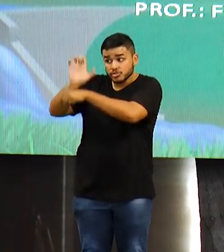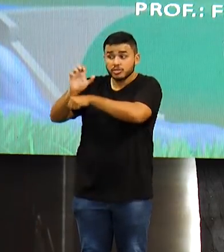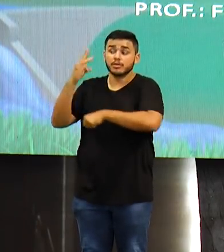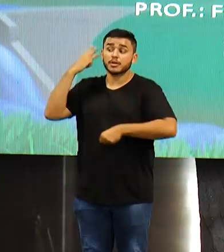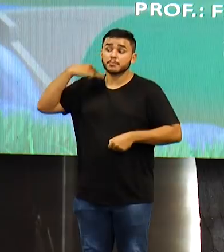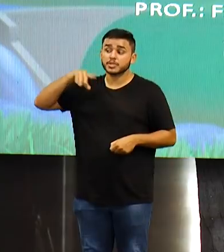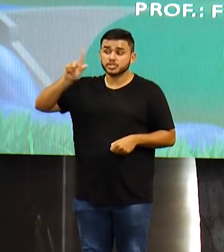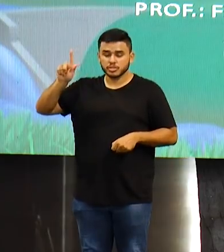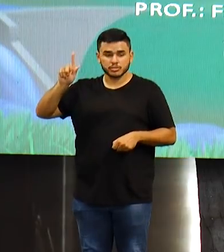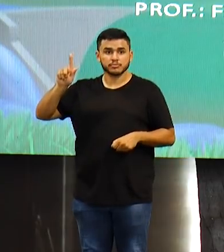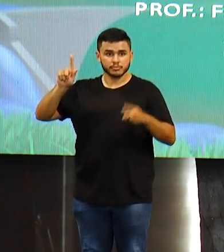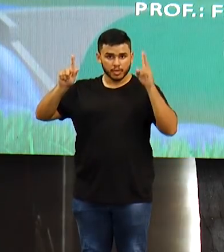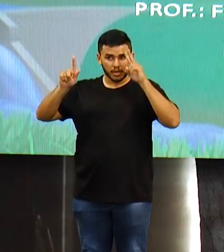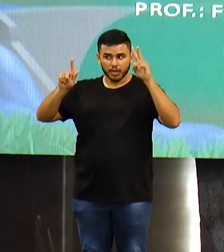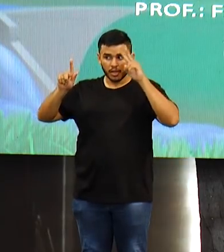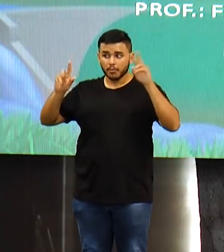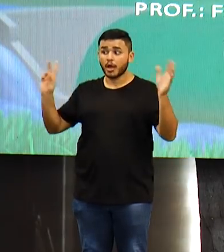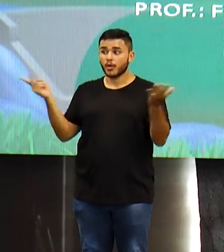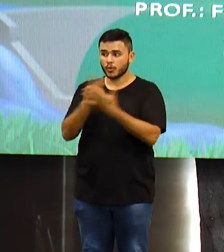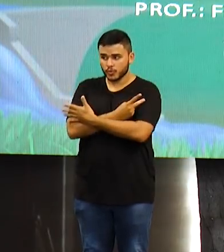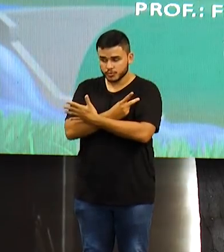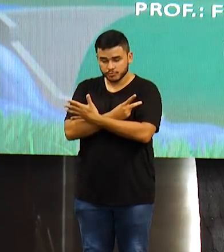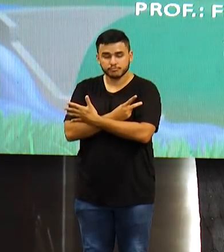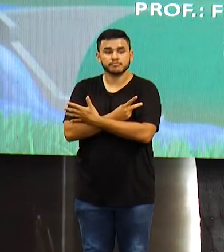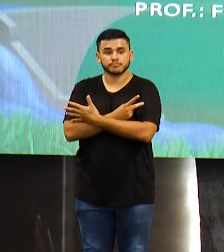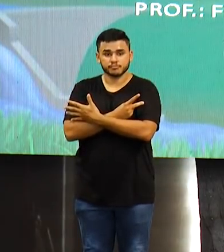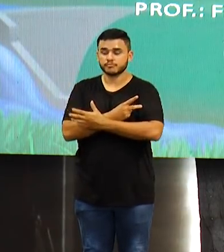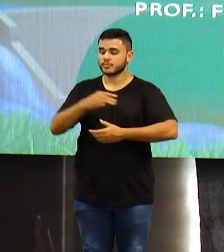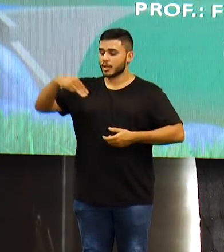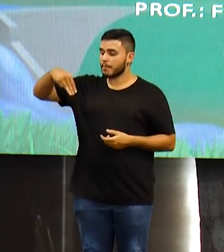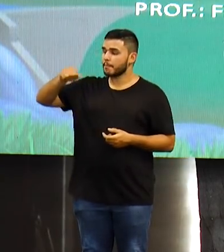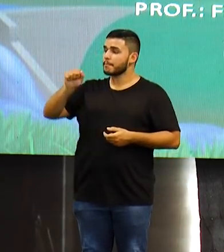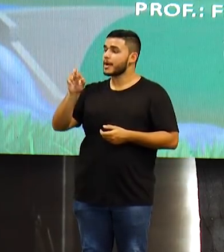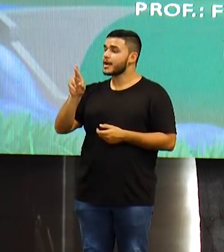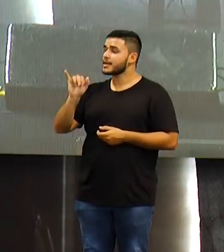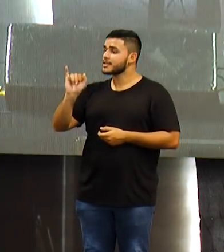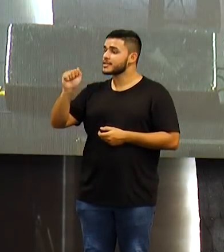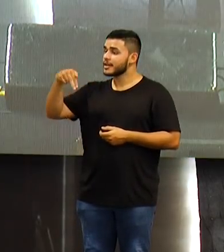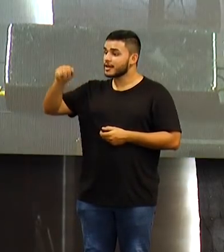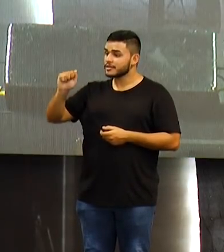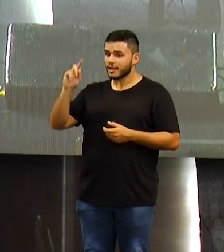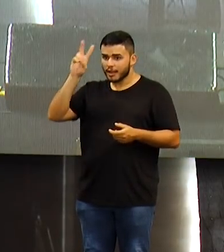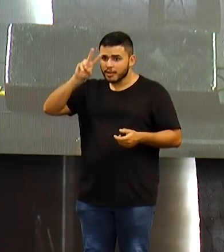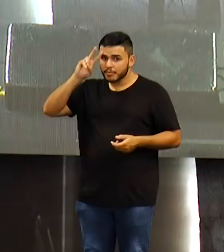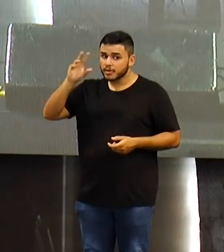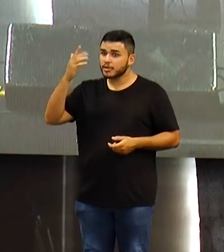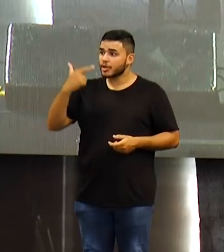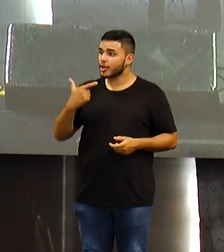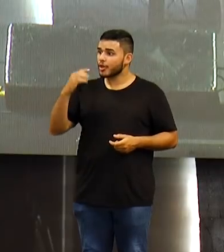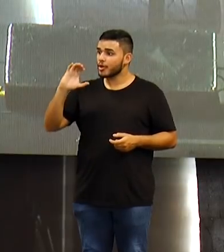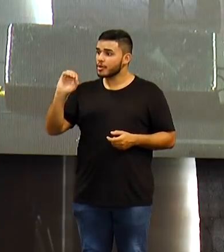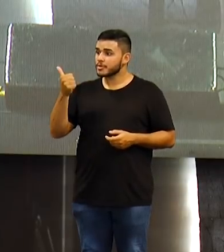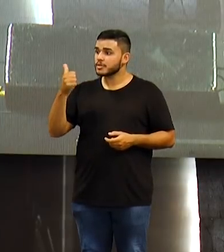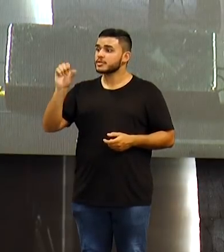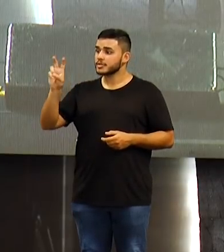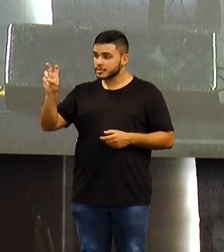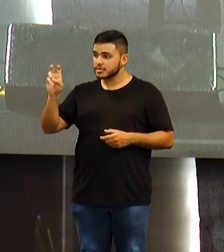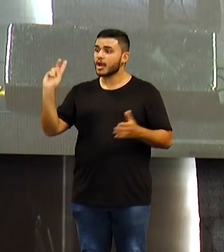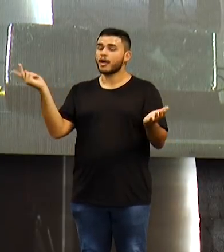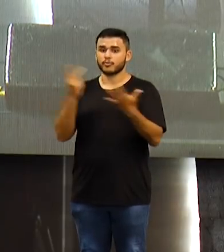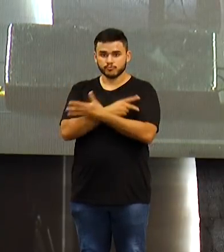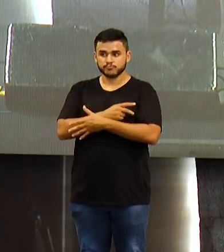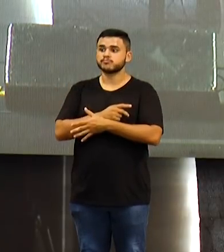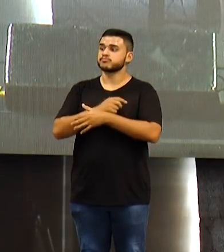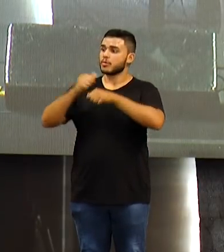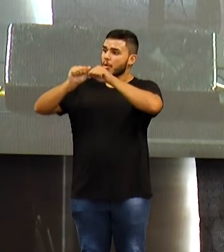na época, 19 mortos, nós tivemos o acidente de Mariana. Vocês lembram disso? Pois é, 4 anos